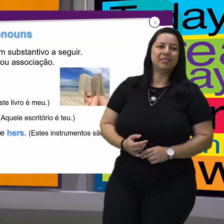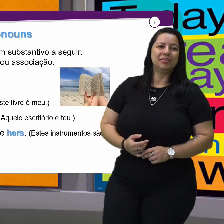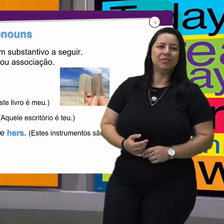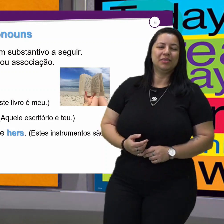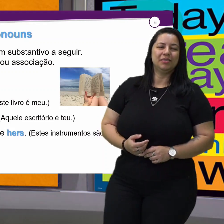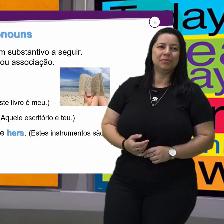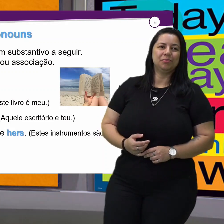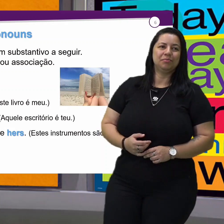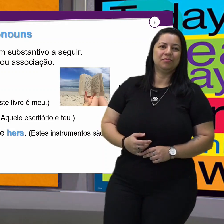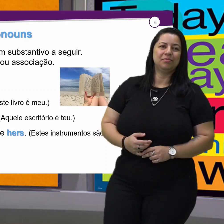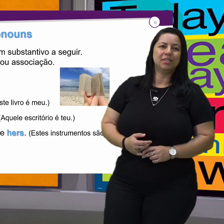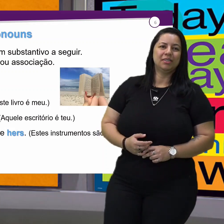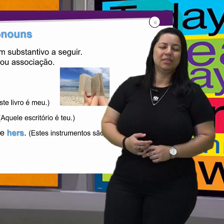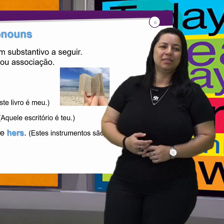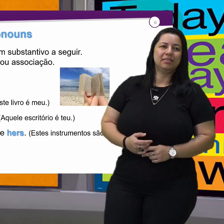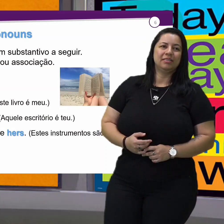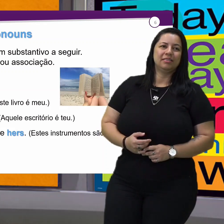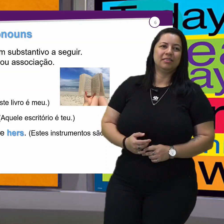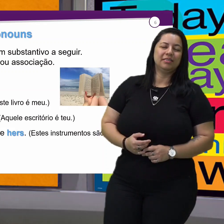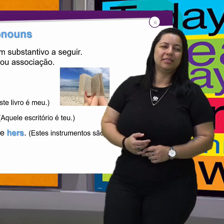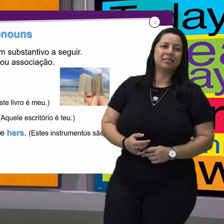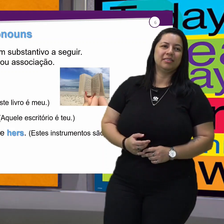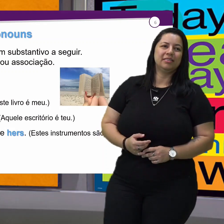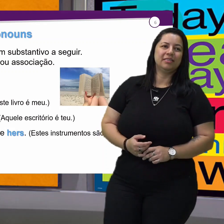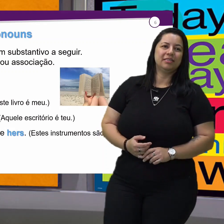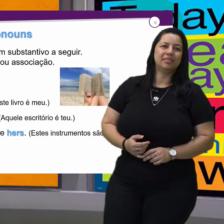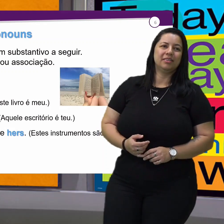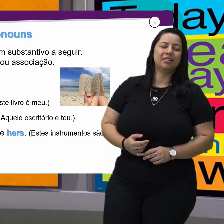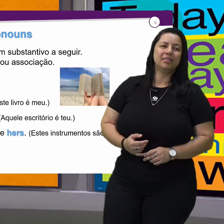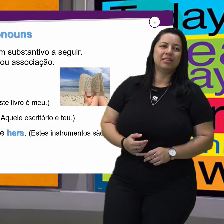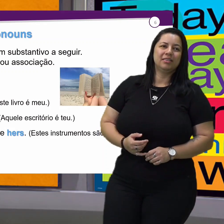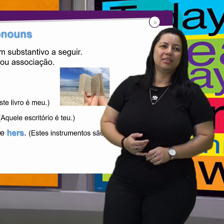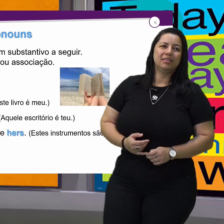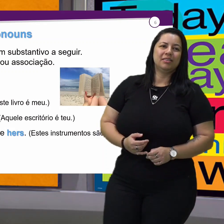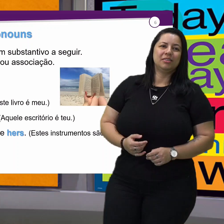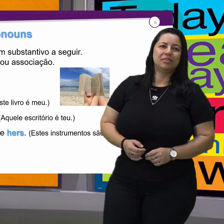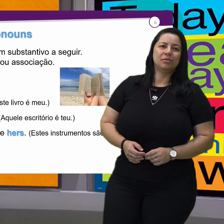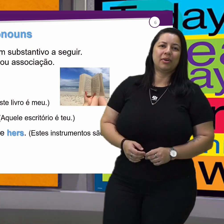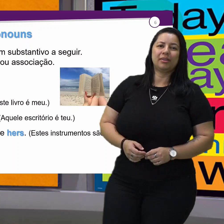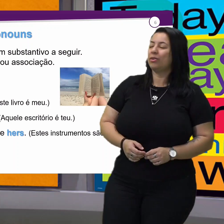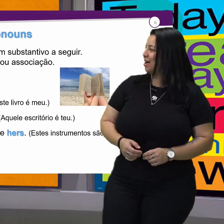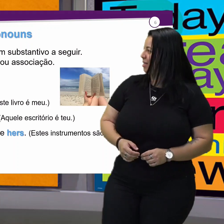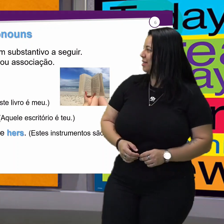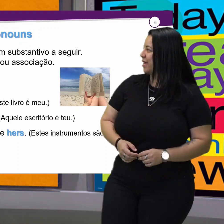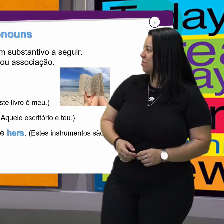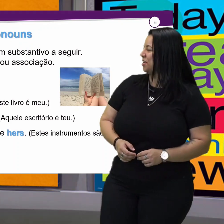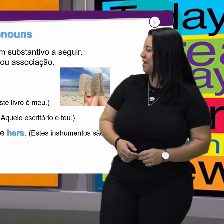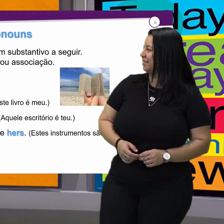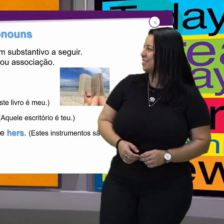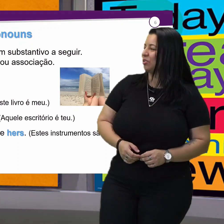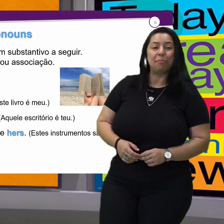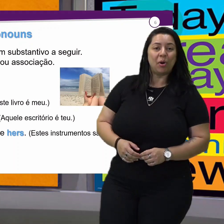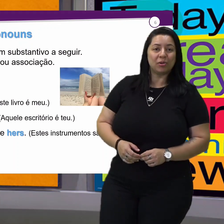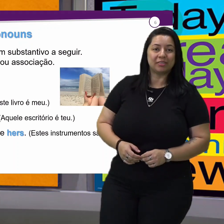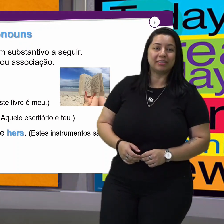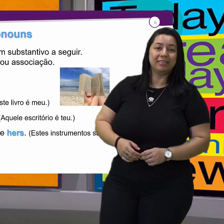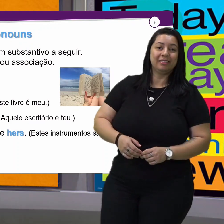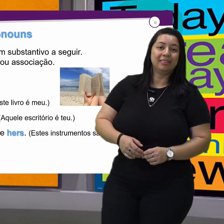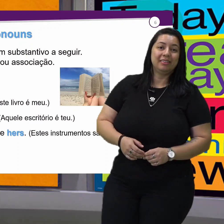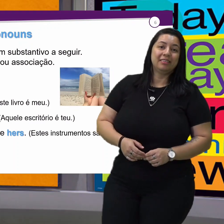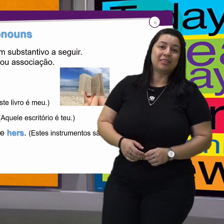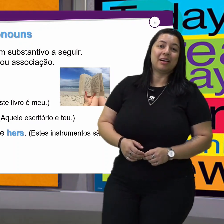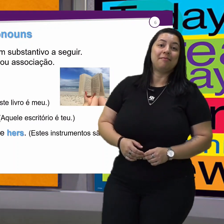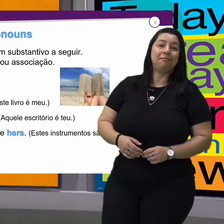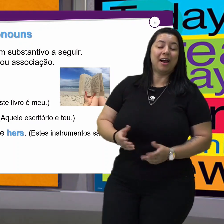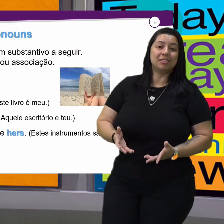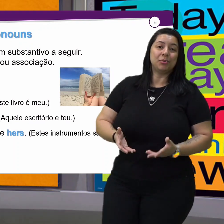ele é usado sempre antes da posse, agora a posse vem antes do pronome possessivo. No caso, ele tem que prestar atenção na posse, né? Ele